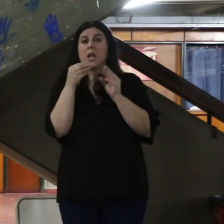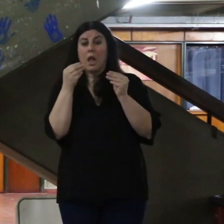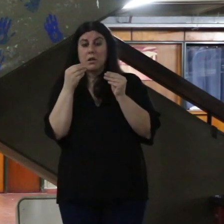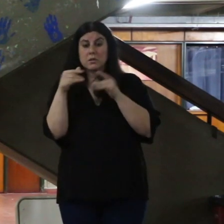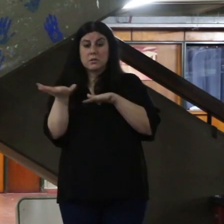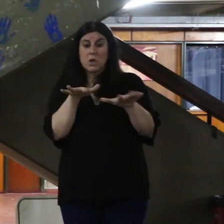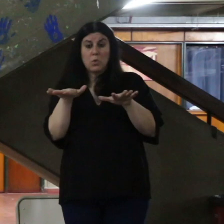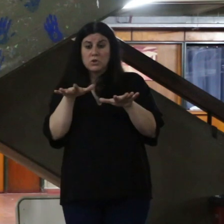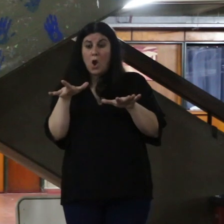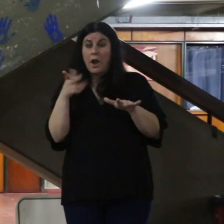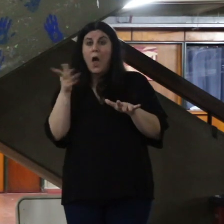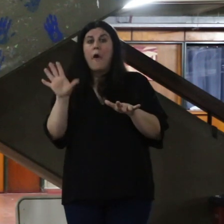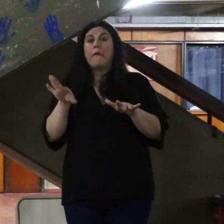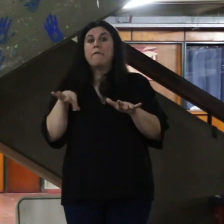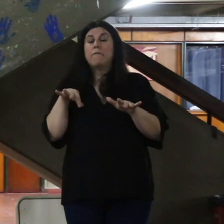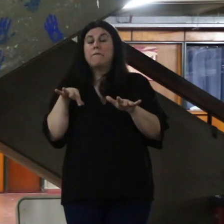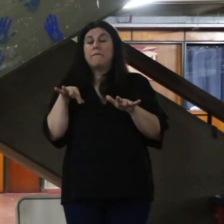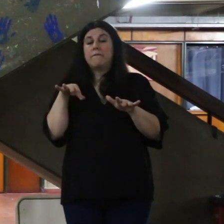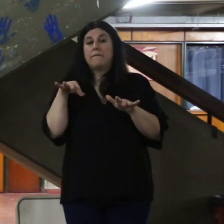vida cotidiana.